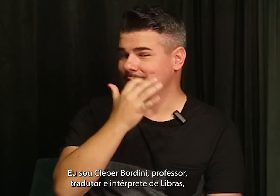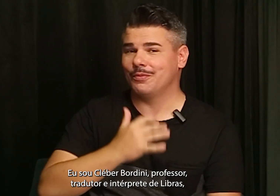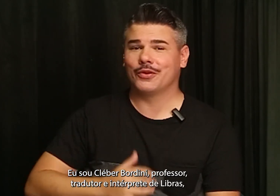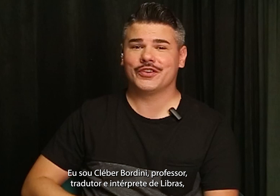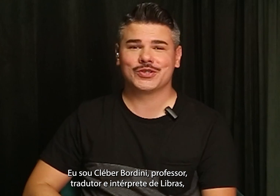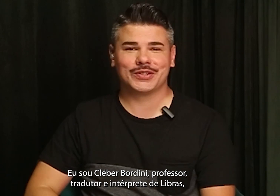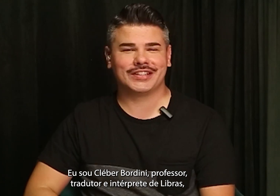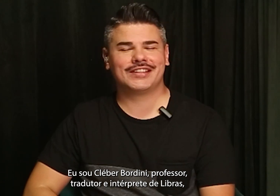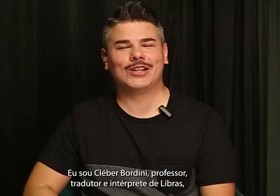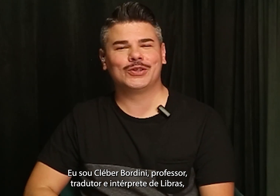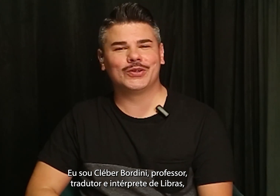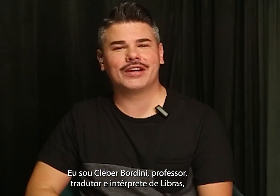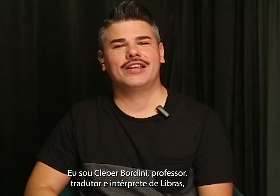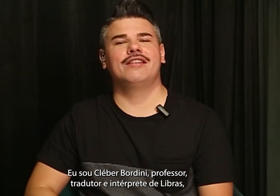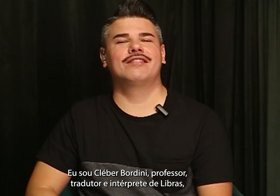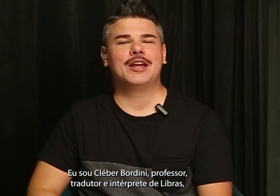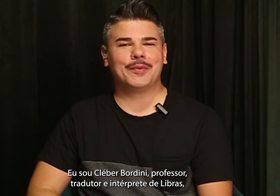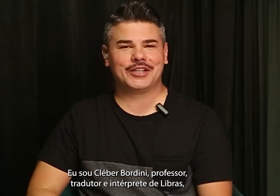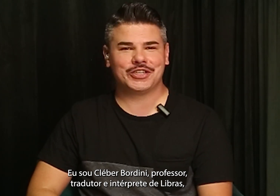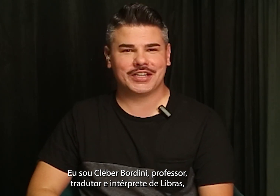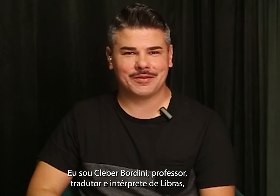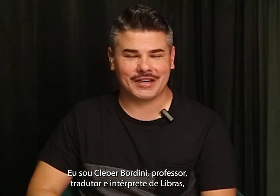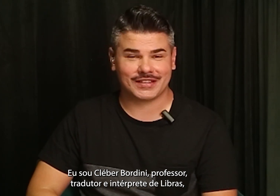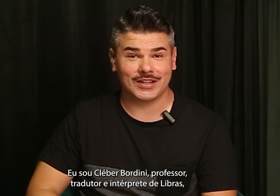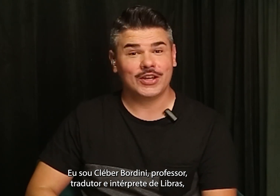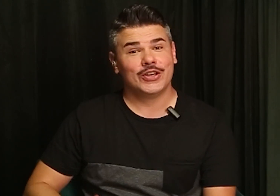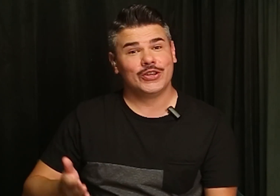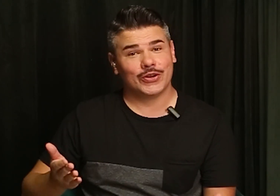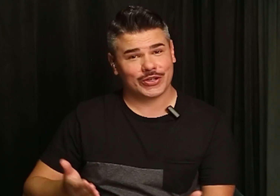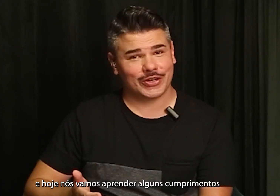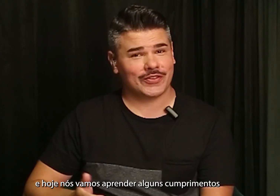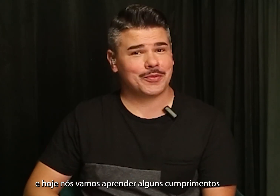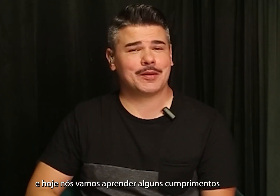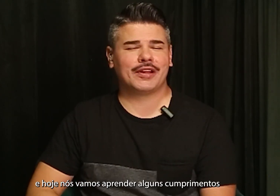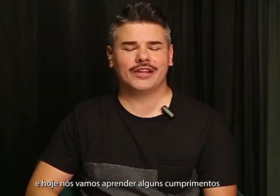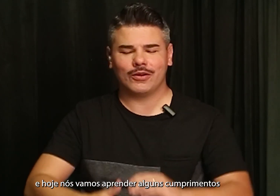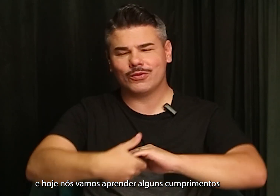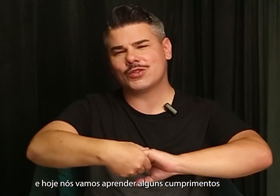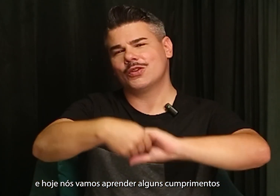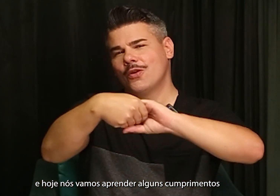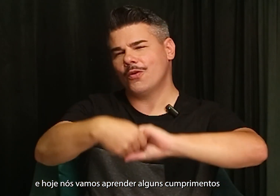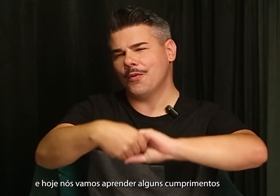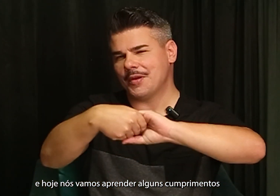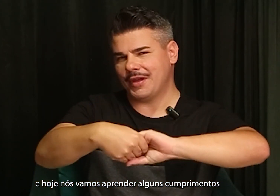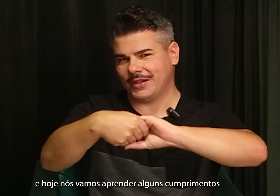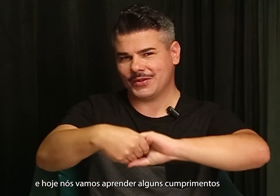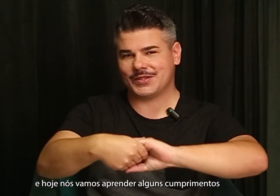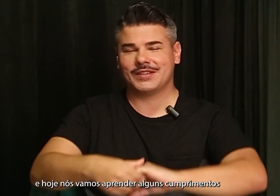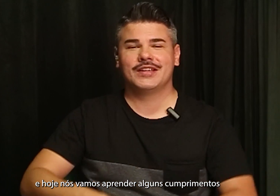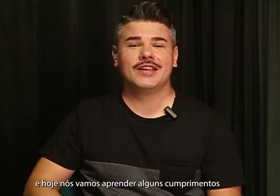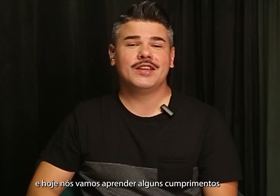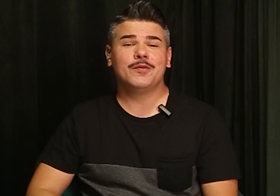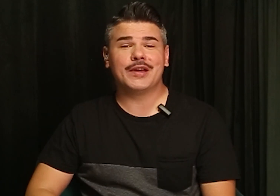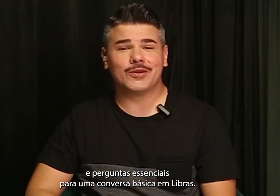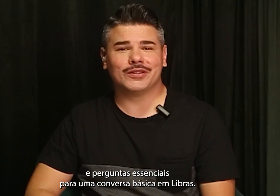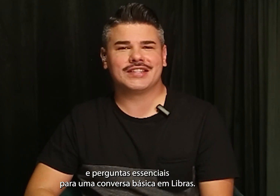Bordini, professor, tradutor e intérprete de Libras, e hoje nós vamos aprender alguns cumprimentos e